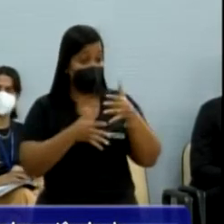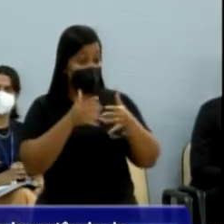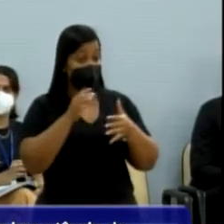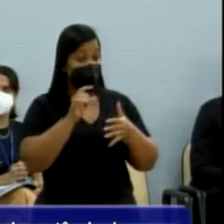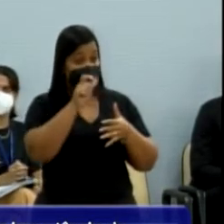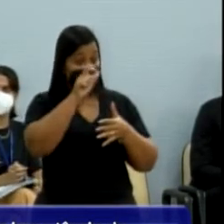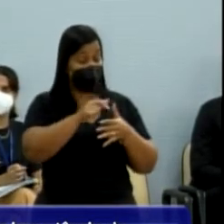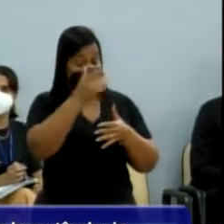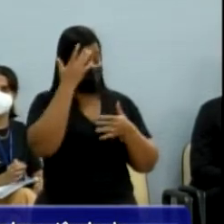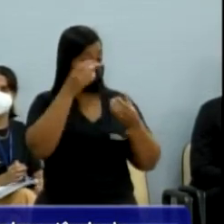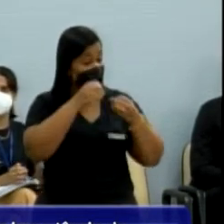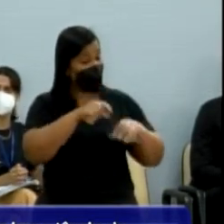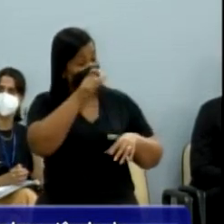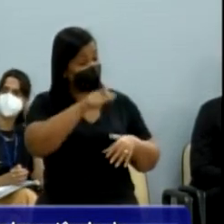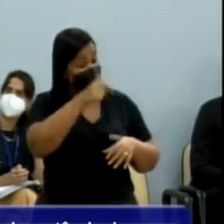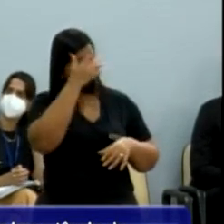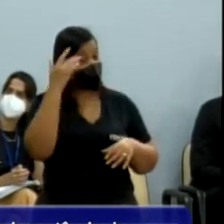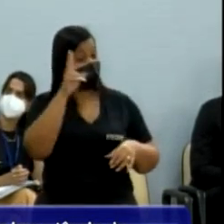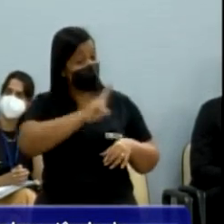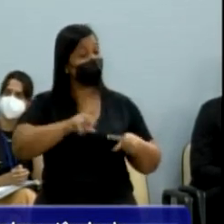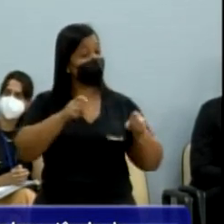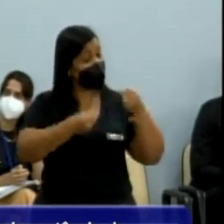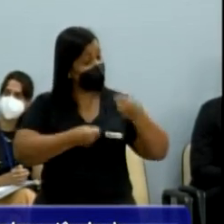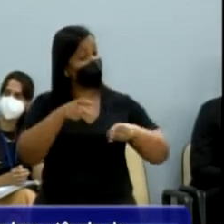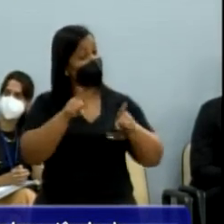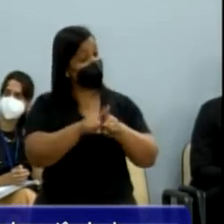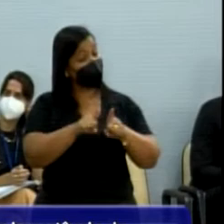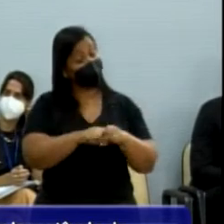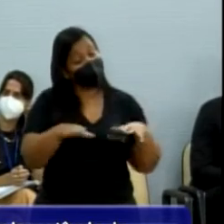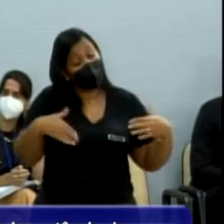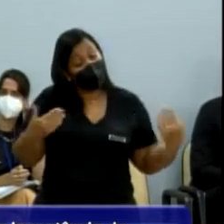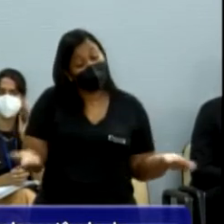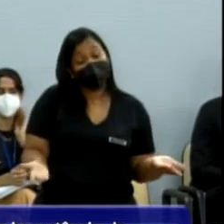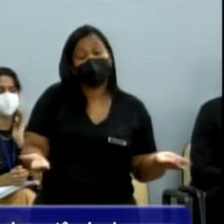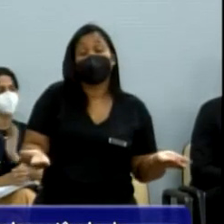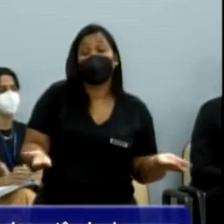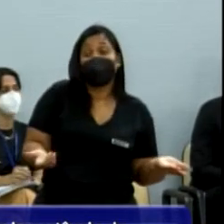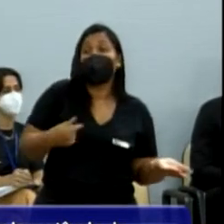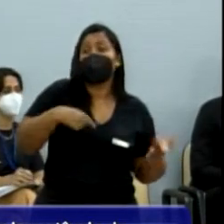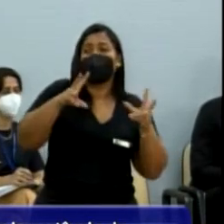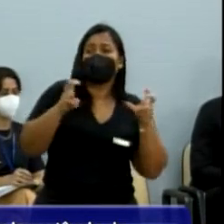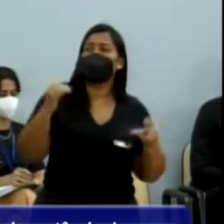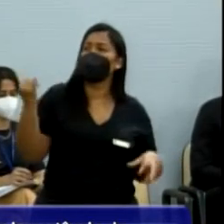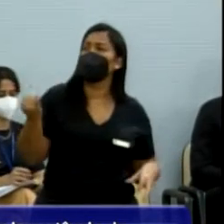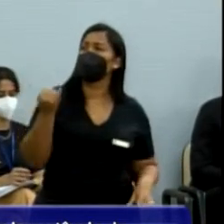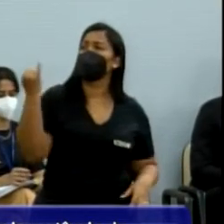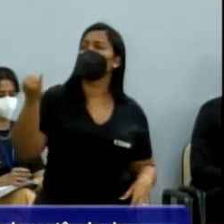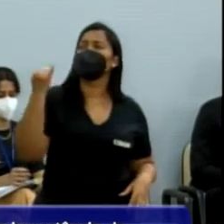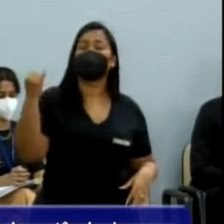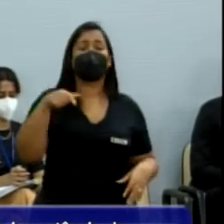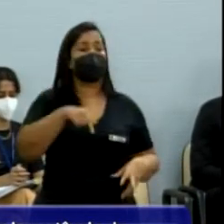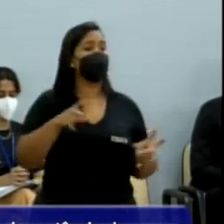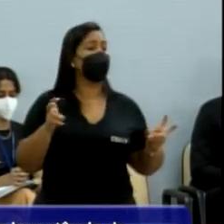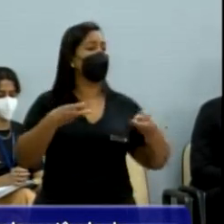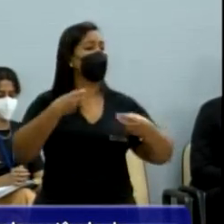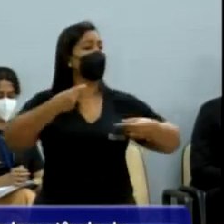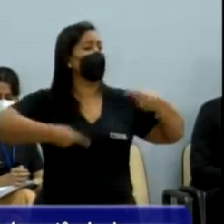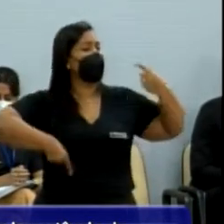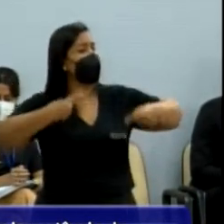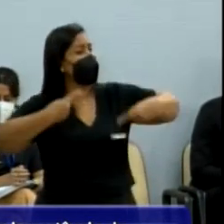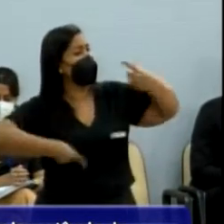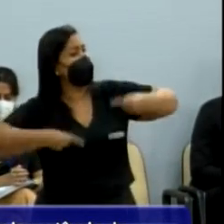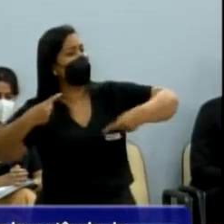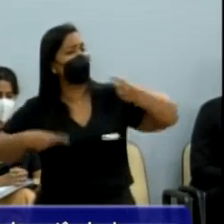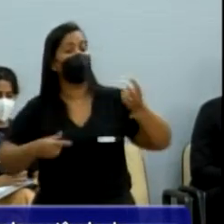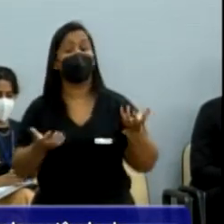aqueles que utilizam os carros também. Enfim, eu acho que é um tema sempre importante da Câmara estar debatendo.